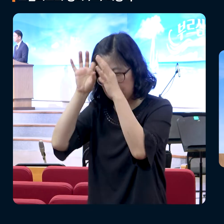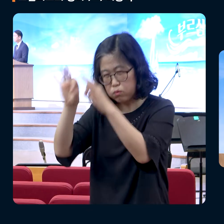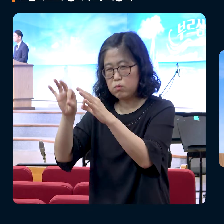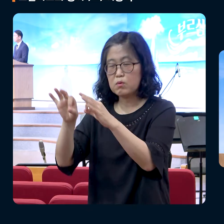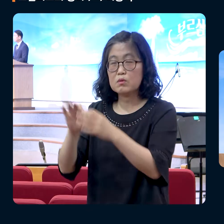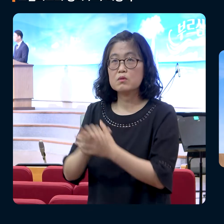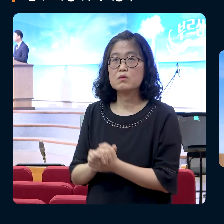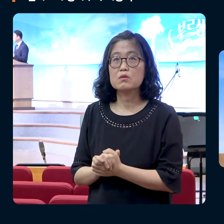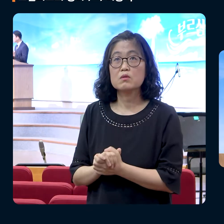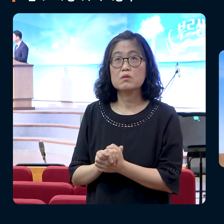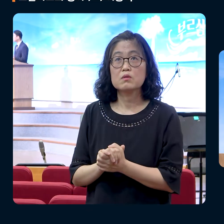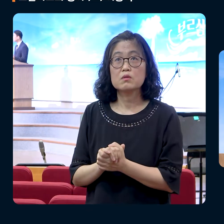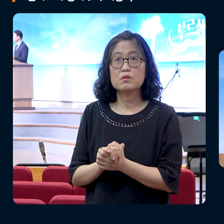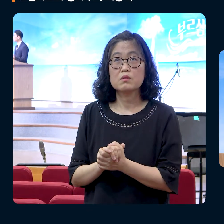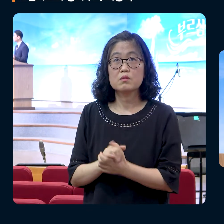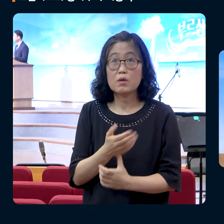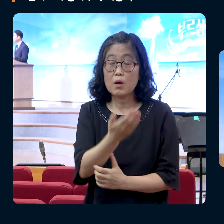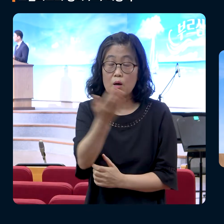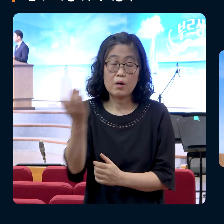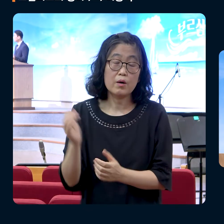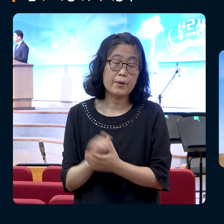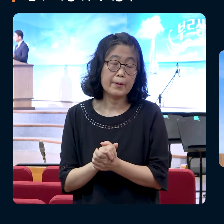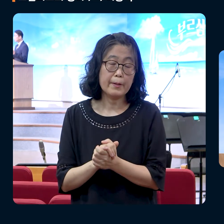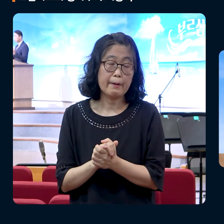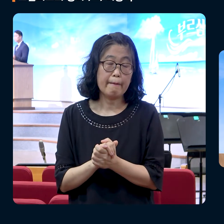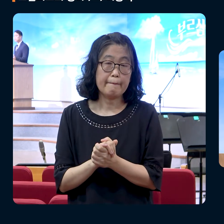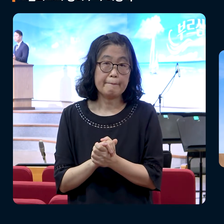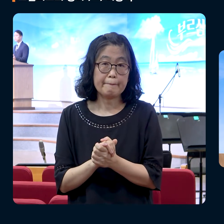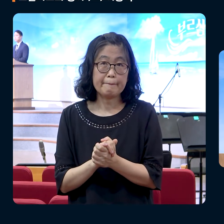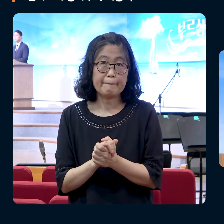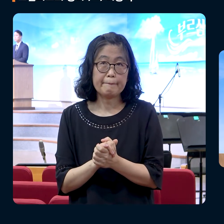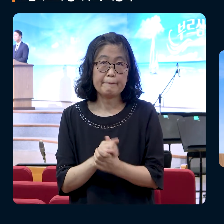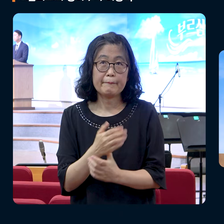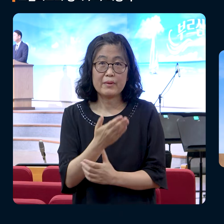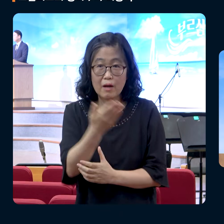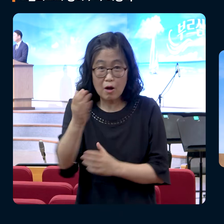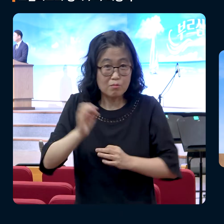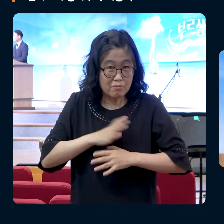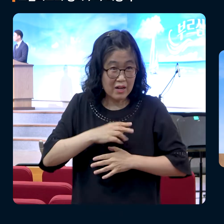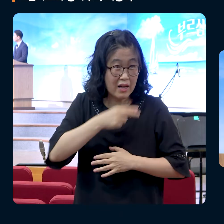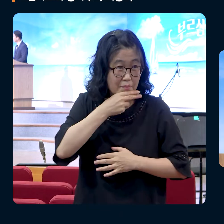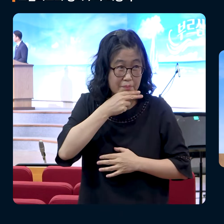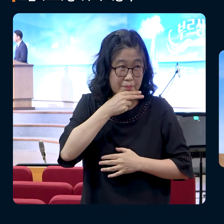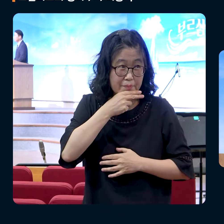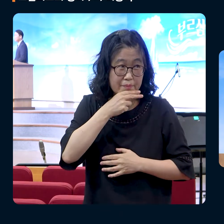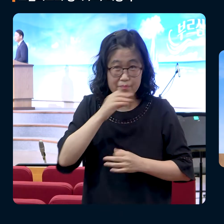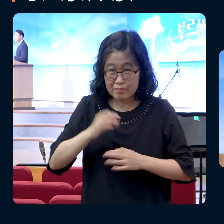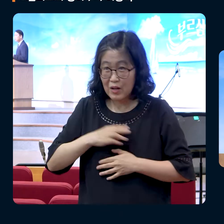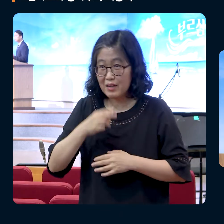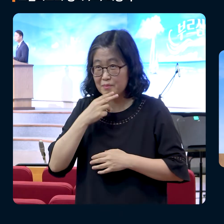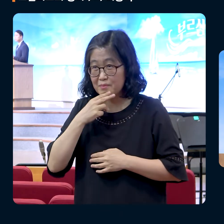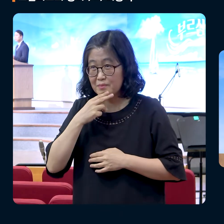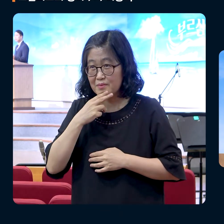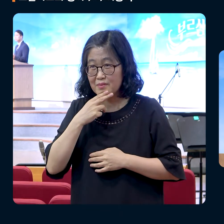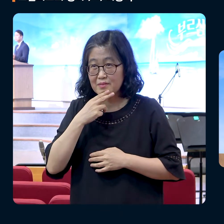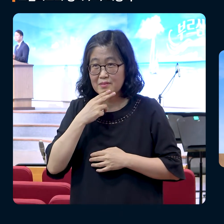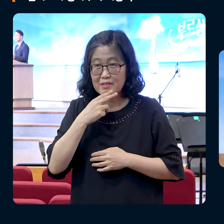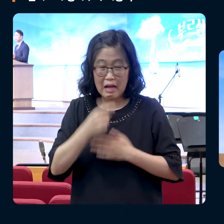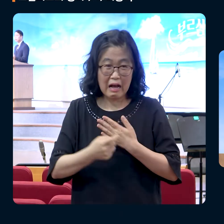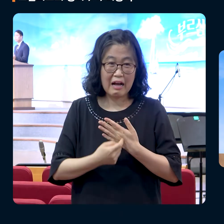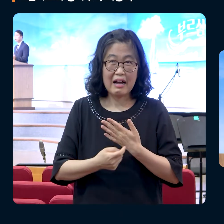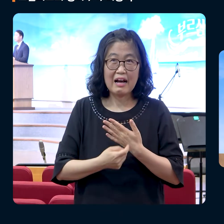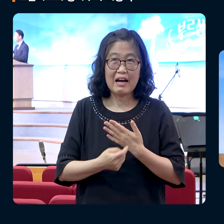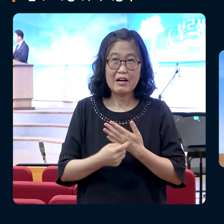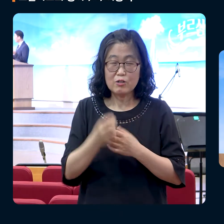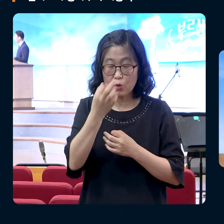것입니다. 여러분, 놀랍지 않습니까? 놀랍지 않으시군요. 네, 형식적으로도 한번